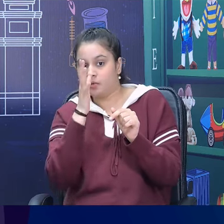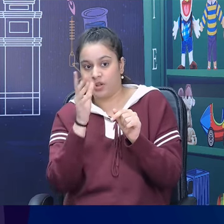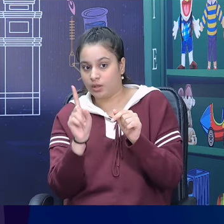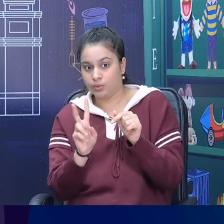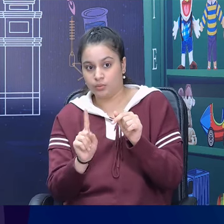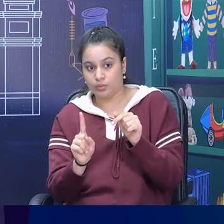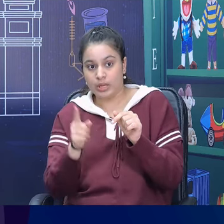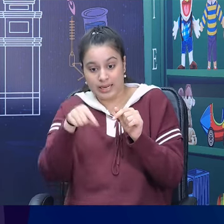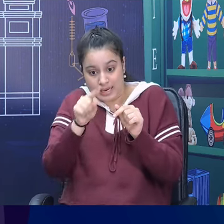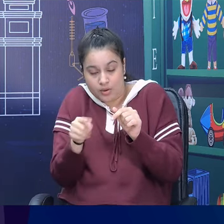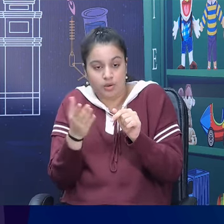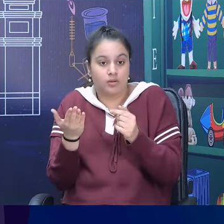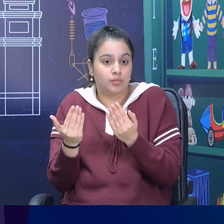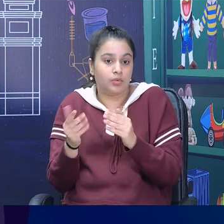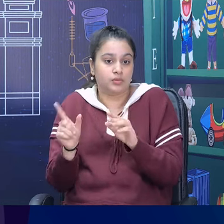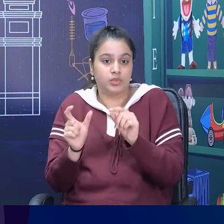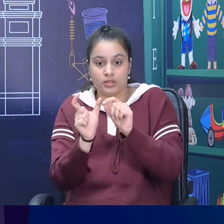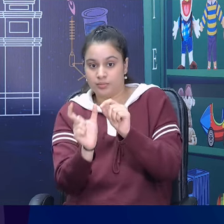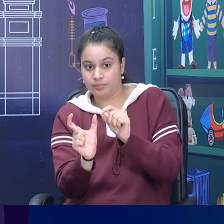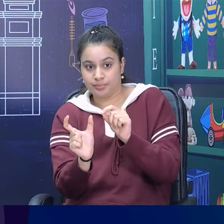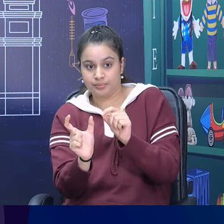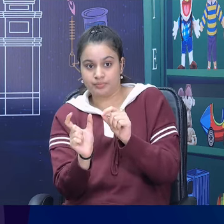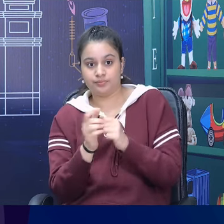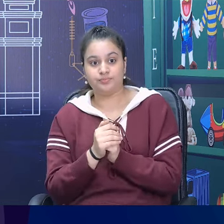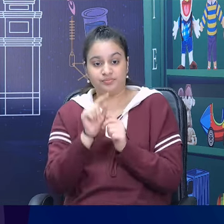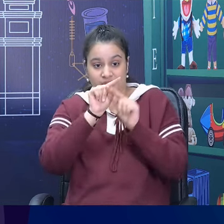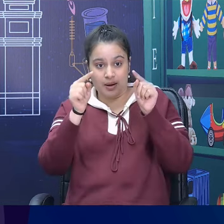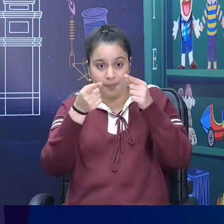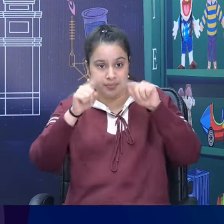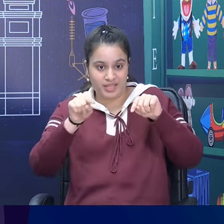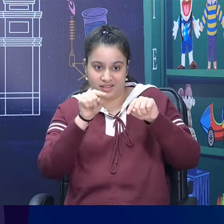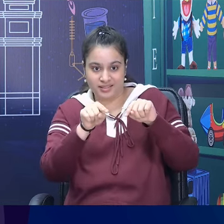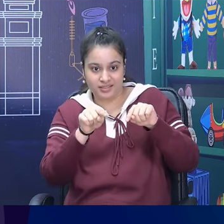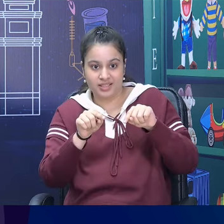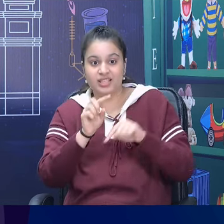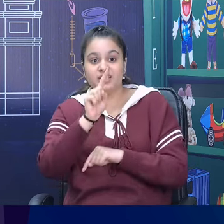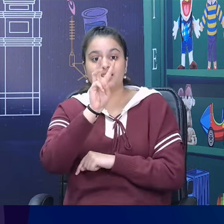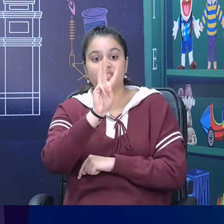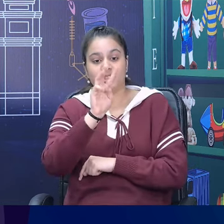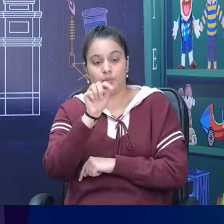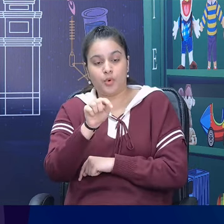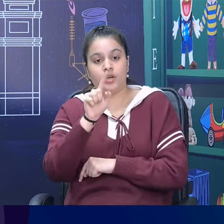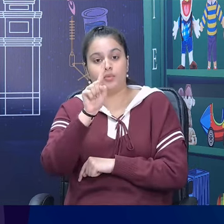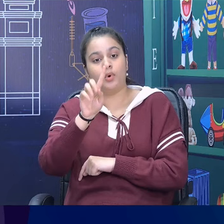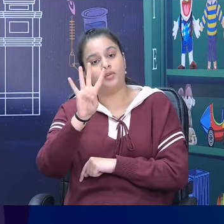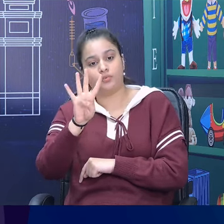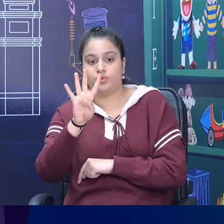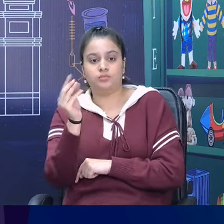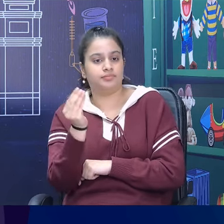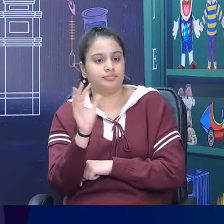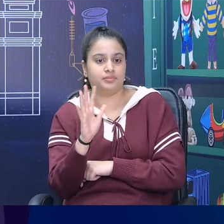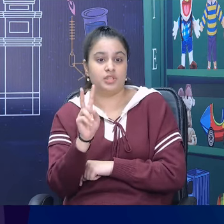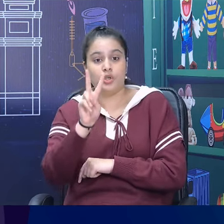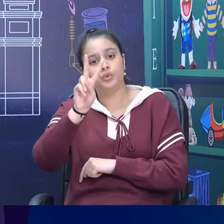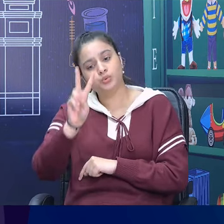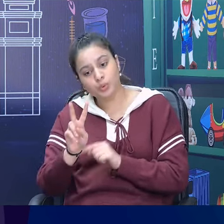दो प्लेस तक की वैल्यू आप जैसे जैसे हम पाई की भी आपको मोस्टली बुक्स में आपको मिलेगी वैल्यू जो है 3.14 समथिंग तो दो डे प्लेस